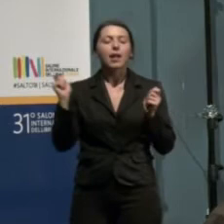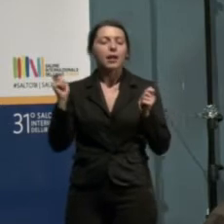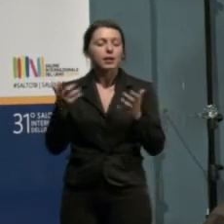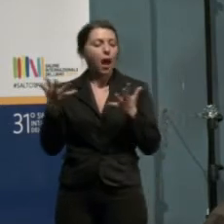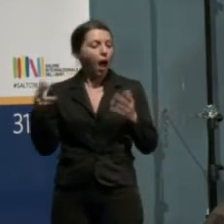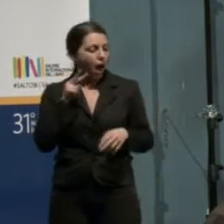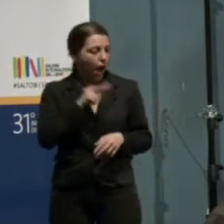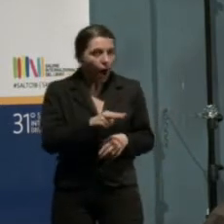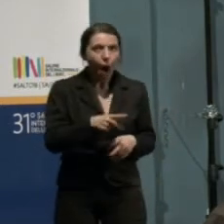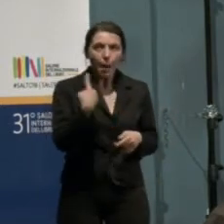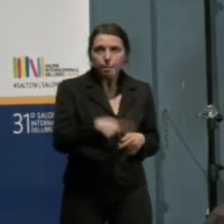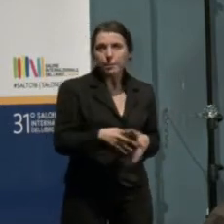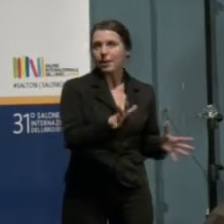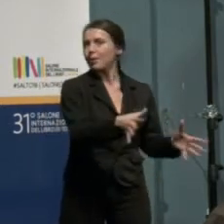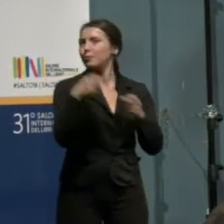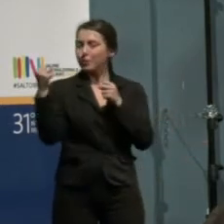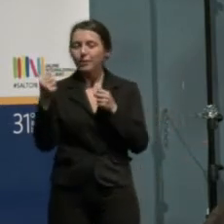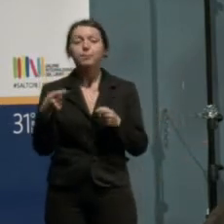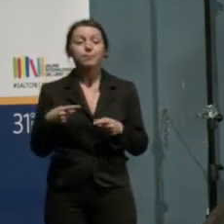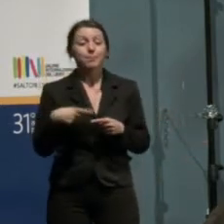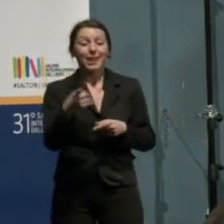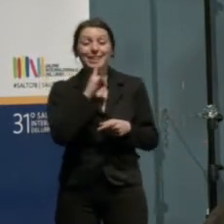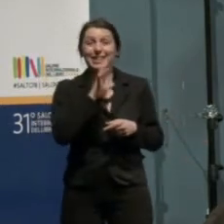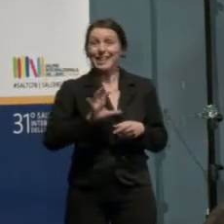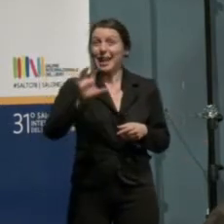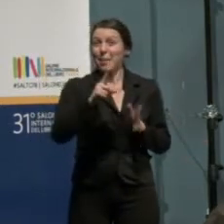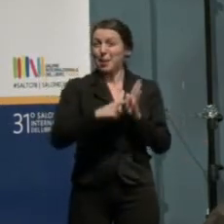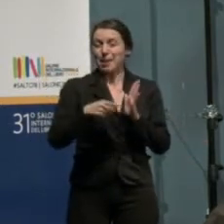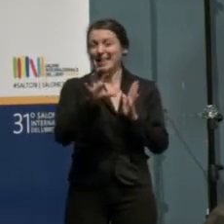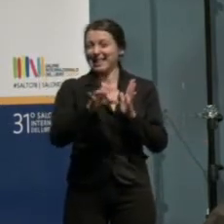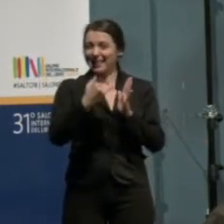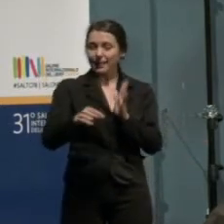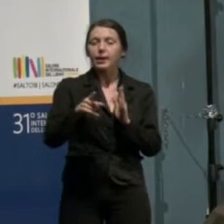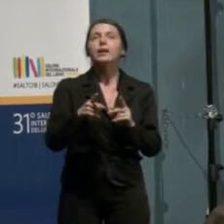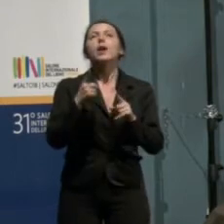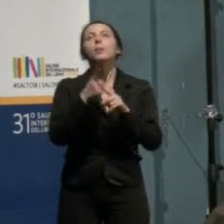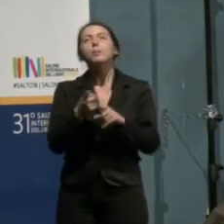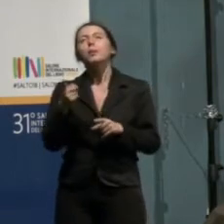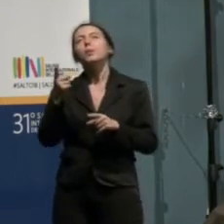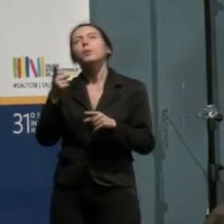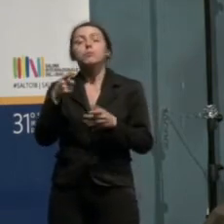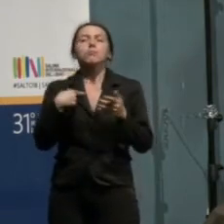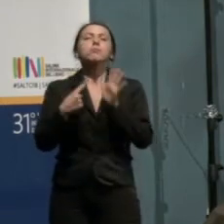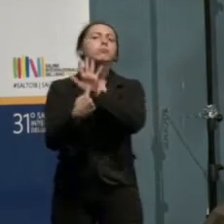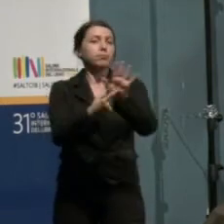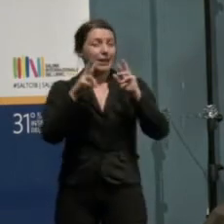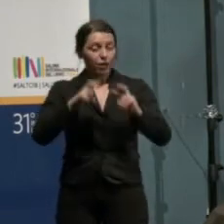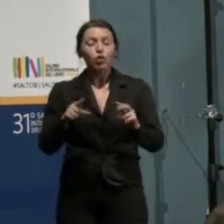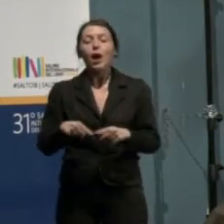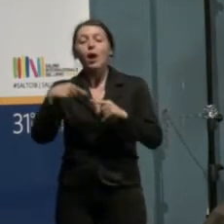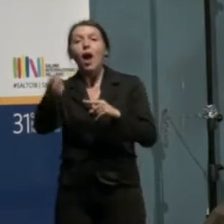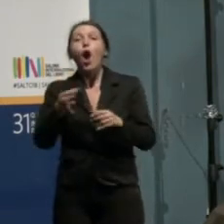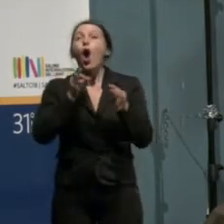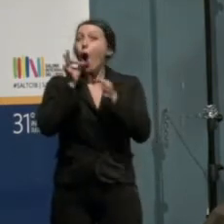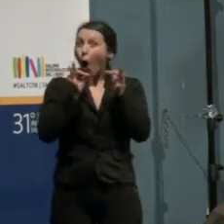a fine settembre presenteremo le ricerche nel corso del lavoro diciamo che a fine ottobre dal 25 al 27 ottobre qui a torino si terrà la